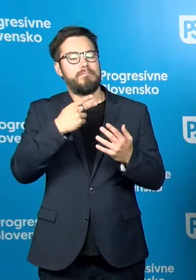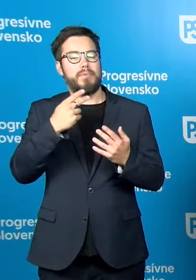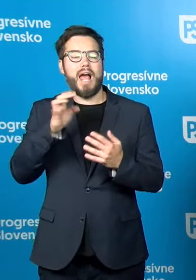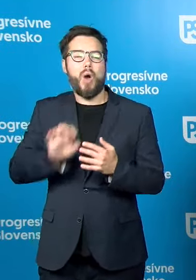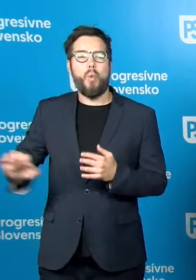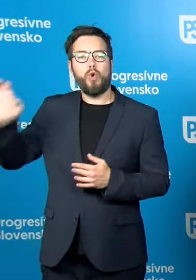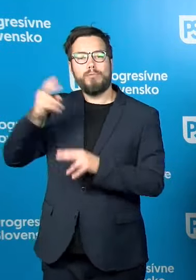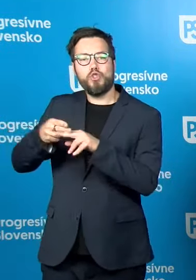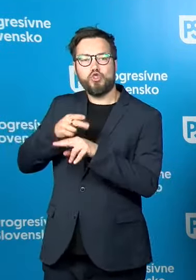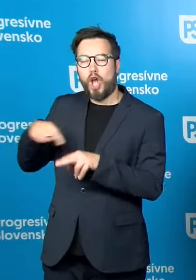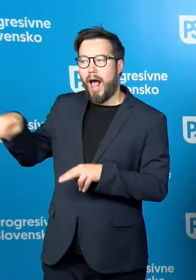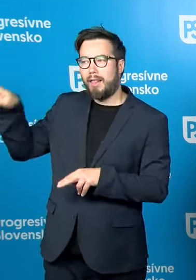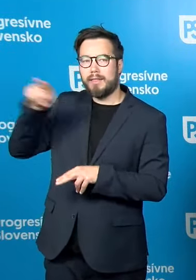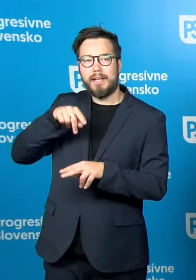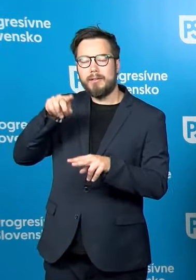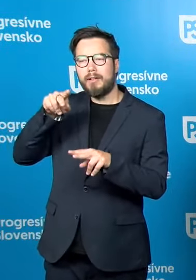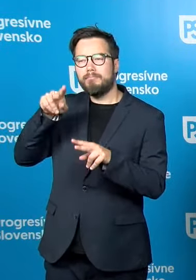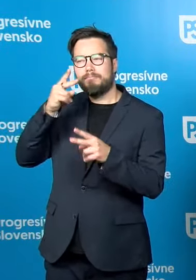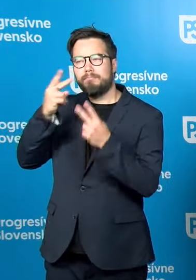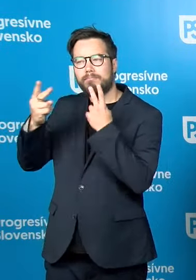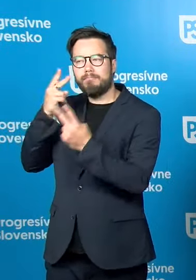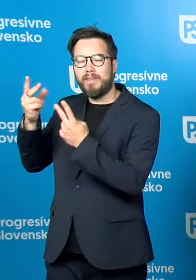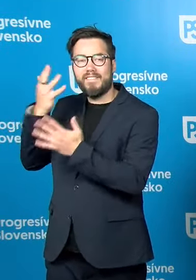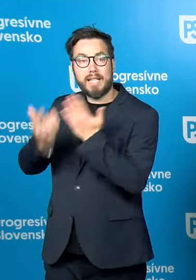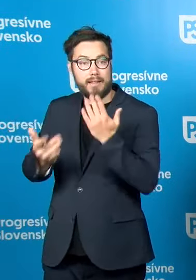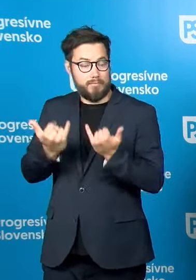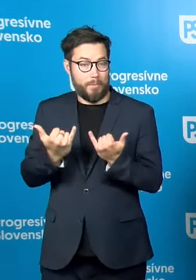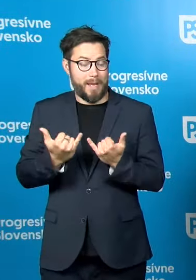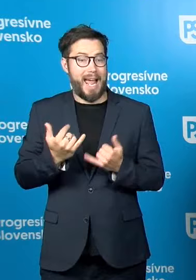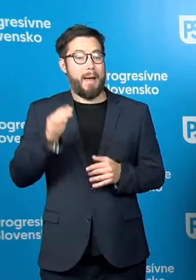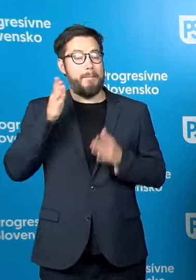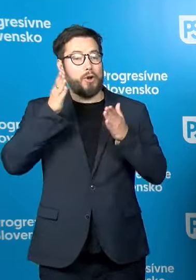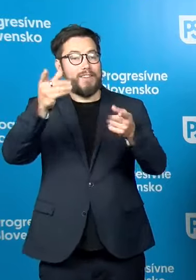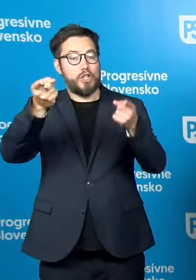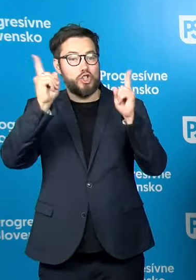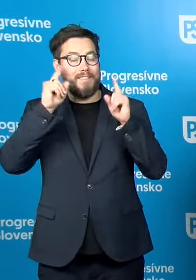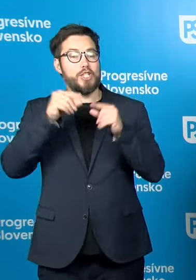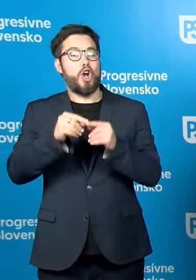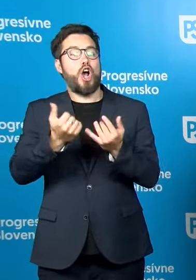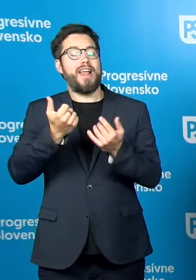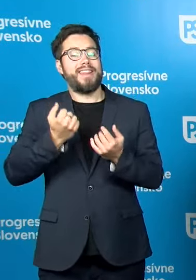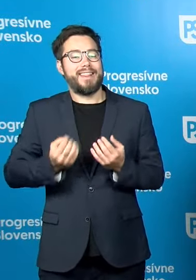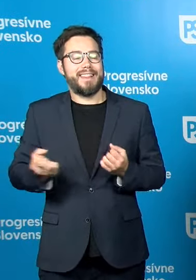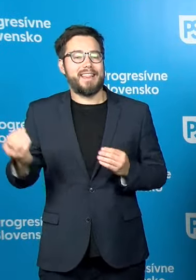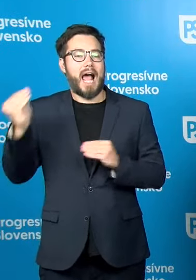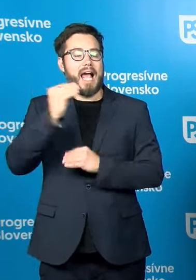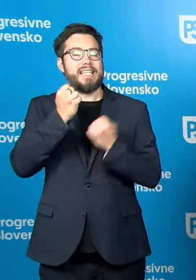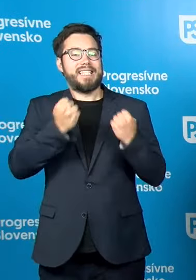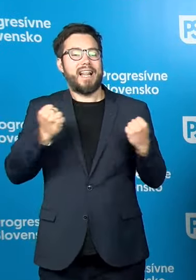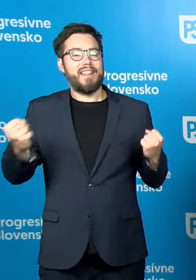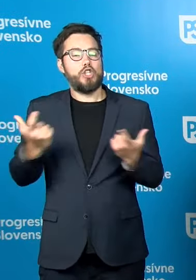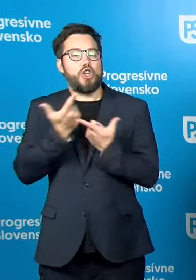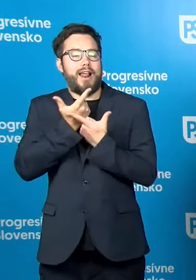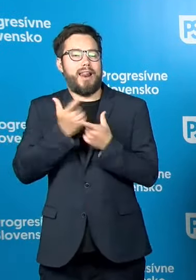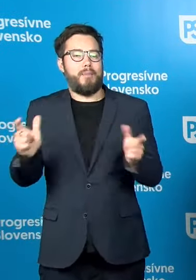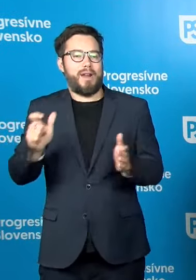európskych krajinách, tak Progresívne Slovensko je dnes najsilnejším liberálnym subjektom v Európe podľa podielu